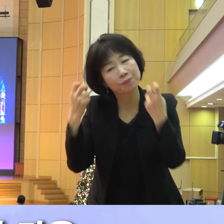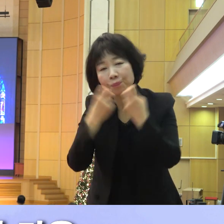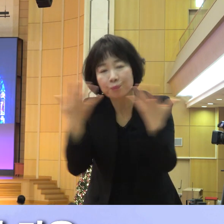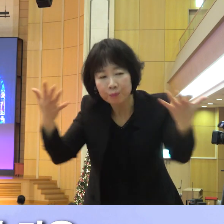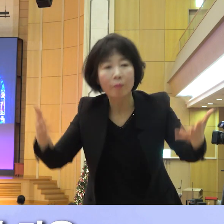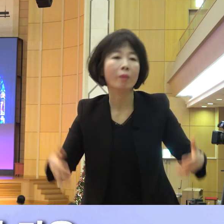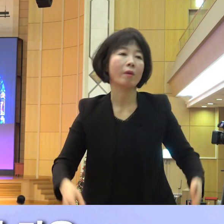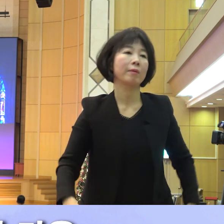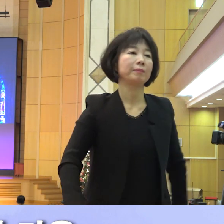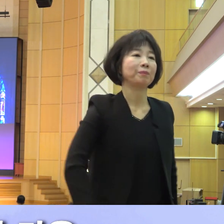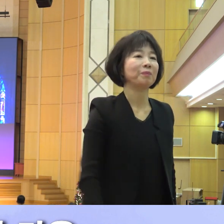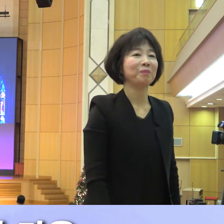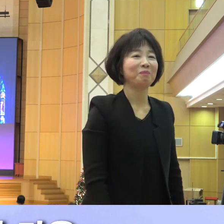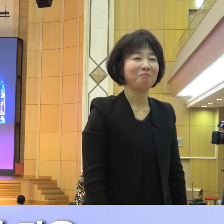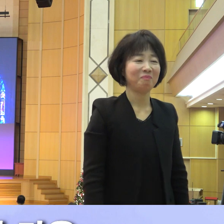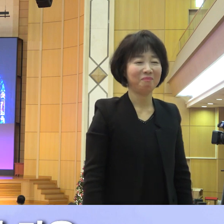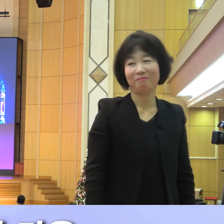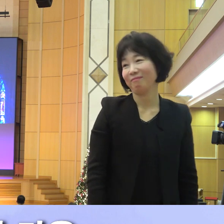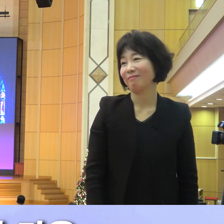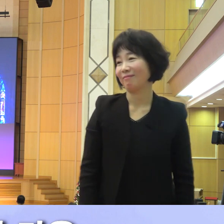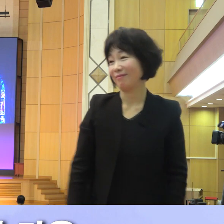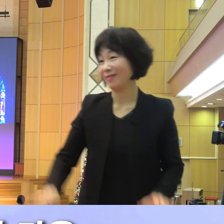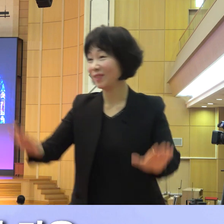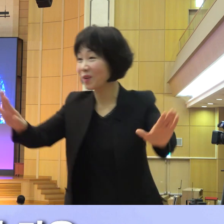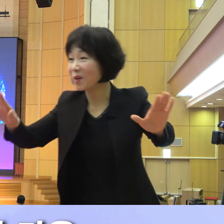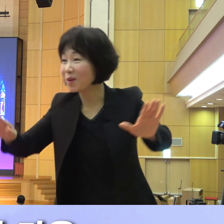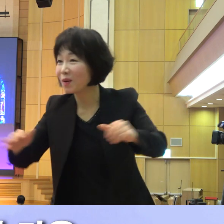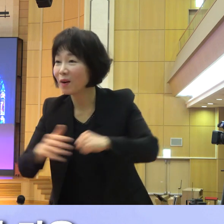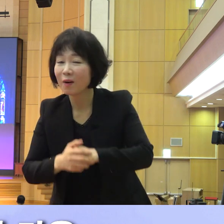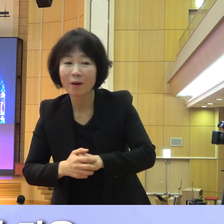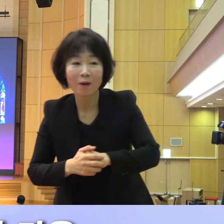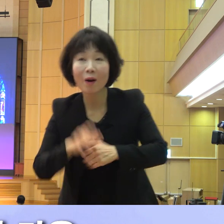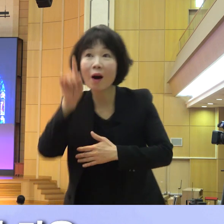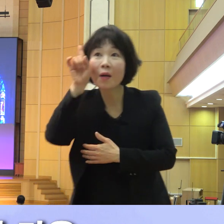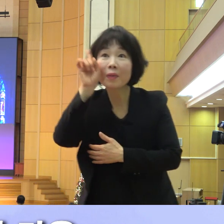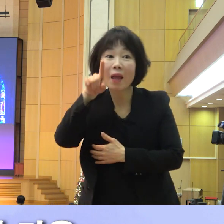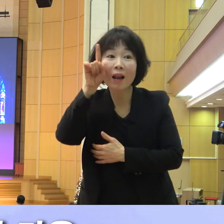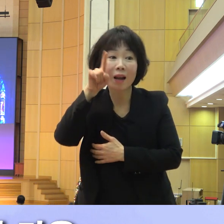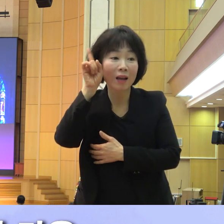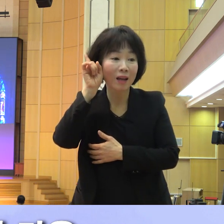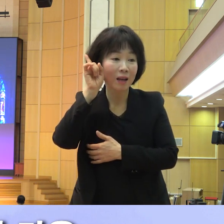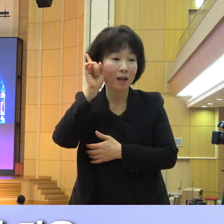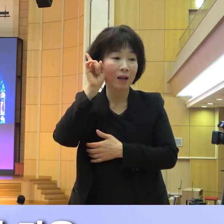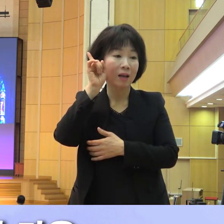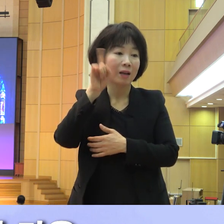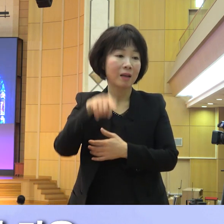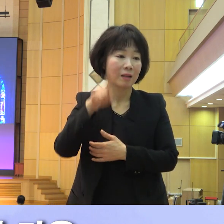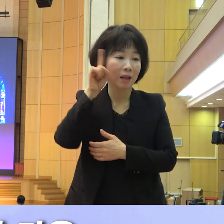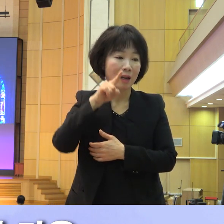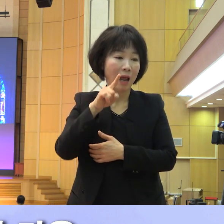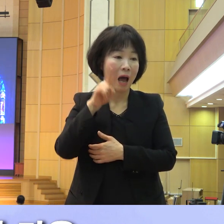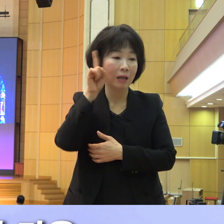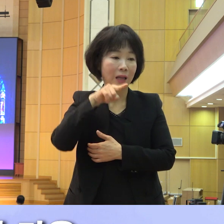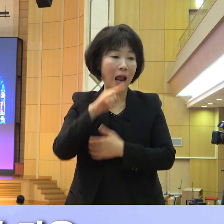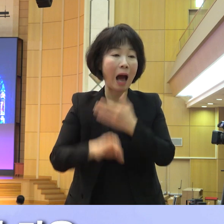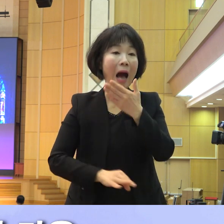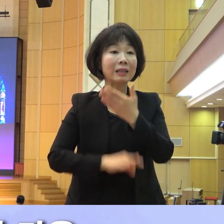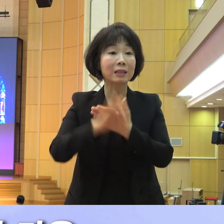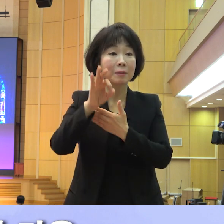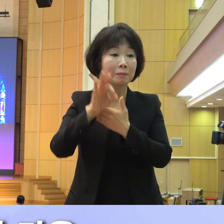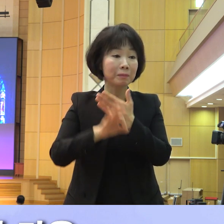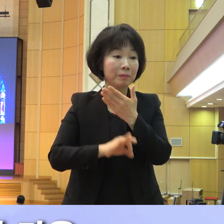그리고 1월 1일 날 오전 9시 30분 예루살렘 성전에서